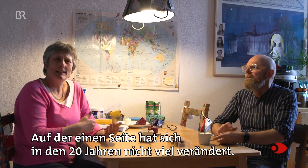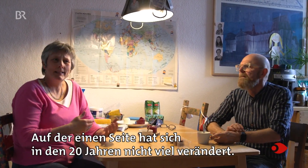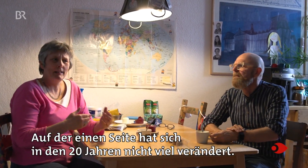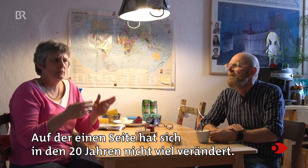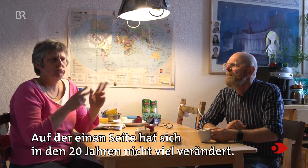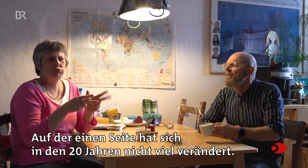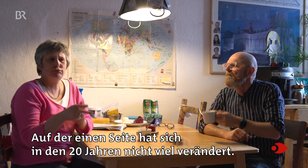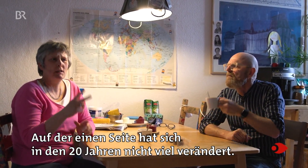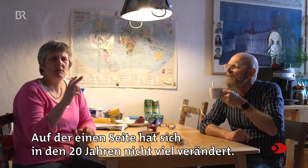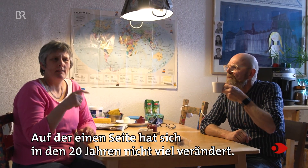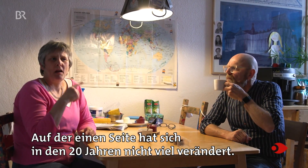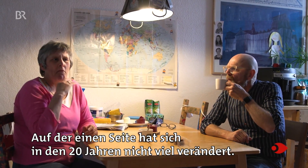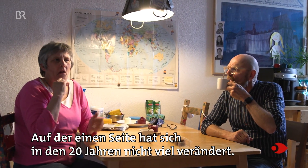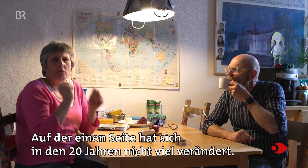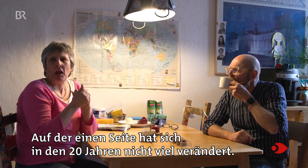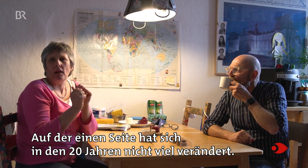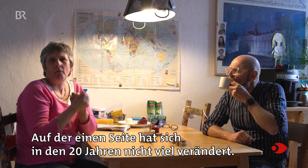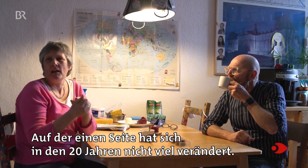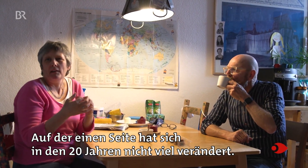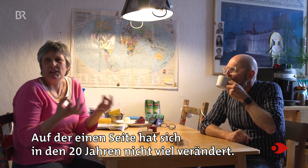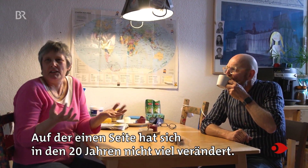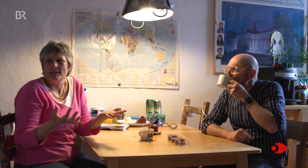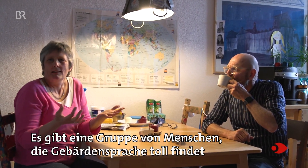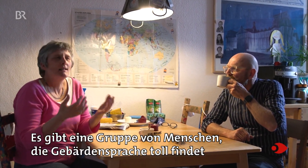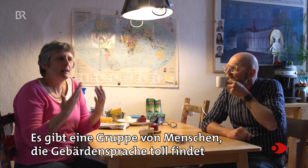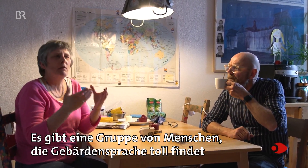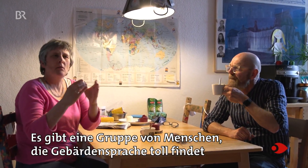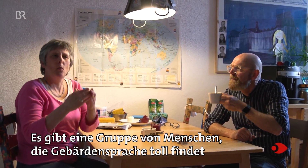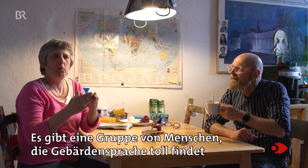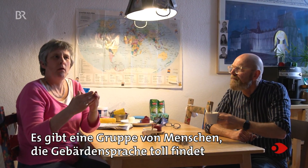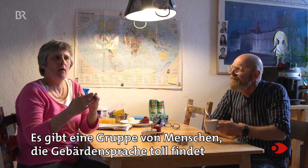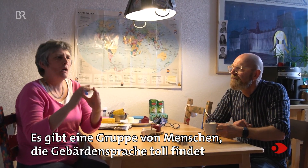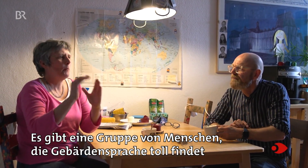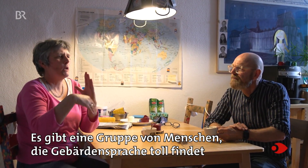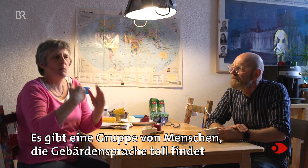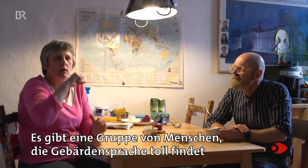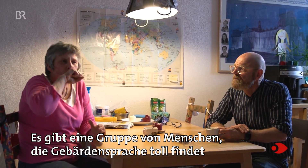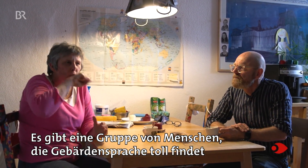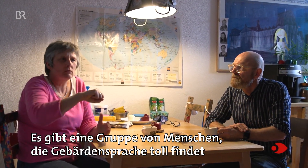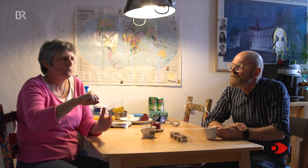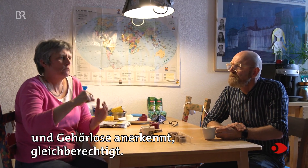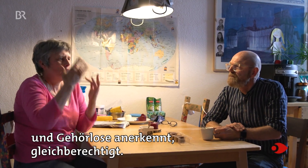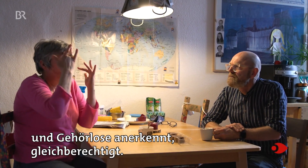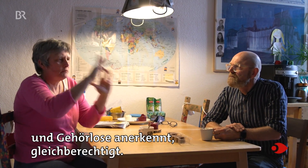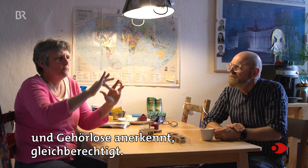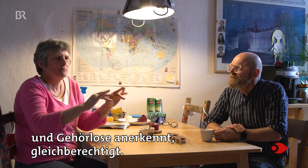Auf der einen Seite hat sich in den 20 Jahren nicht viel verändert. Es gibt eine Gruppe von Menschen, die Gebärdensprache toll findet und Gehörlose